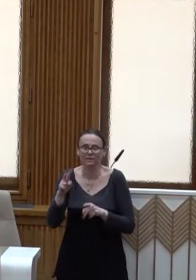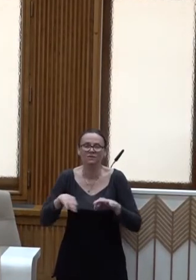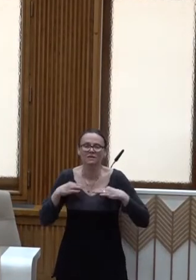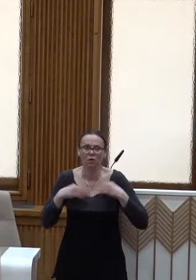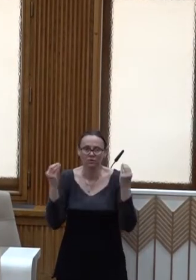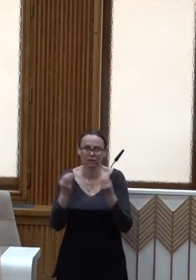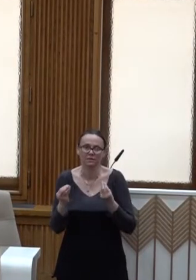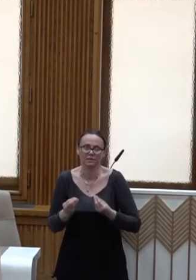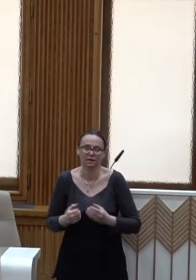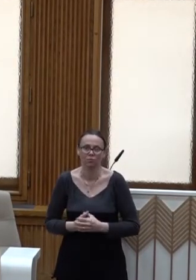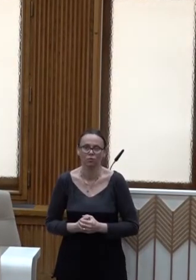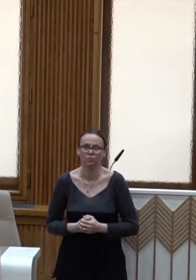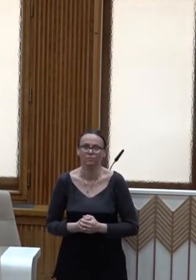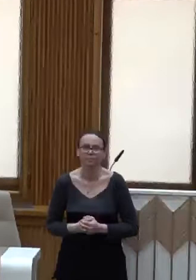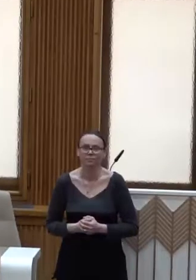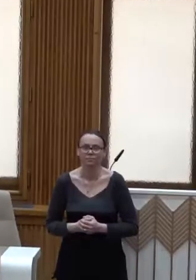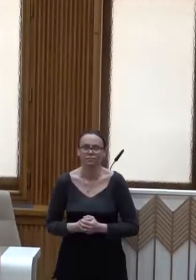zdravstvenem sistemu.